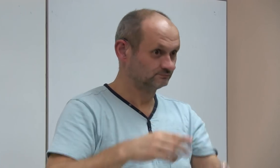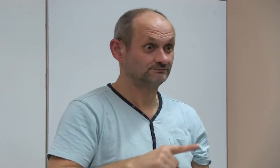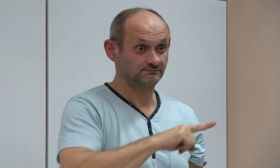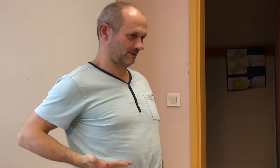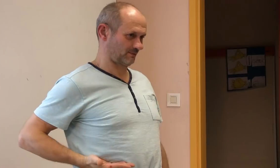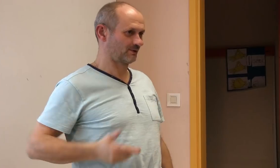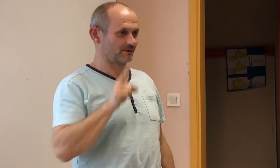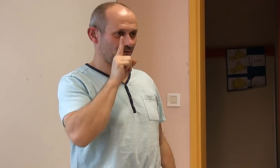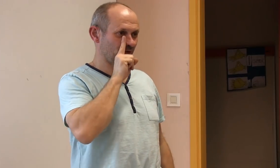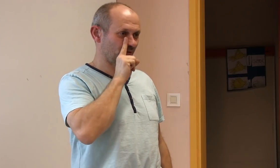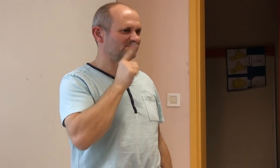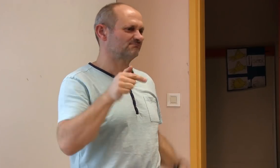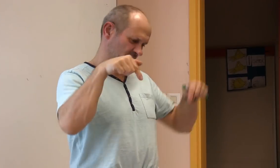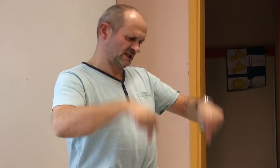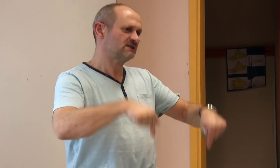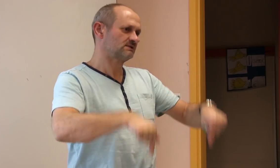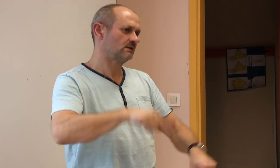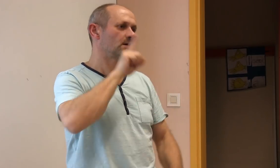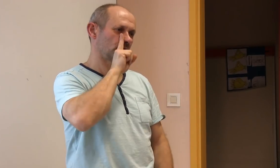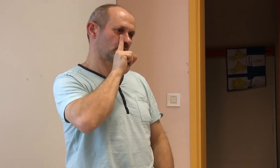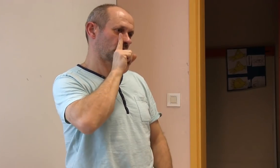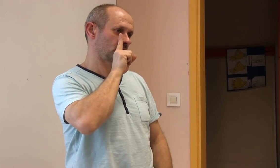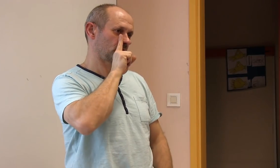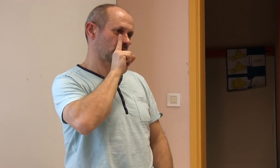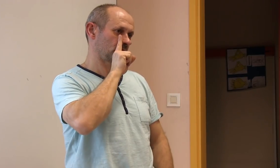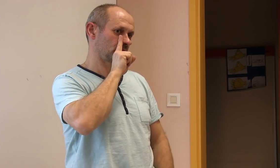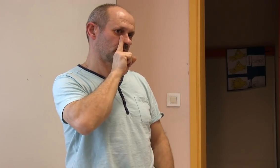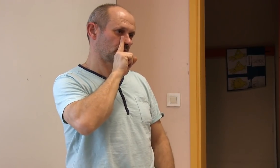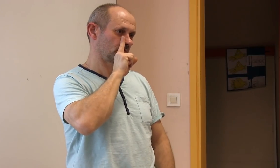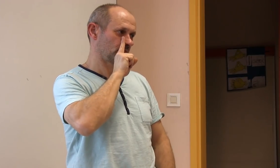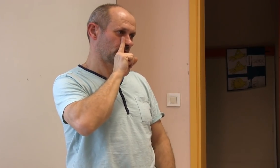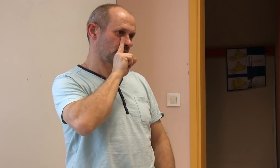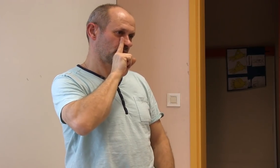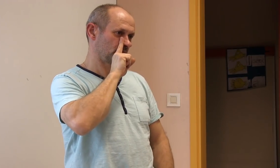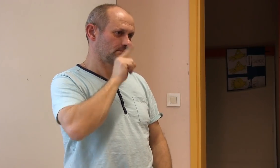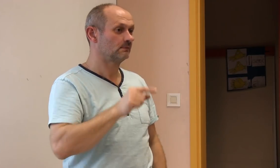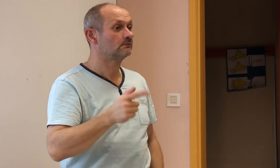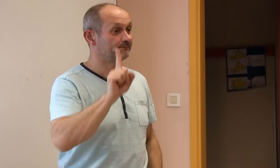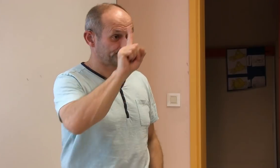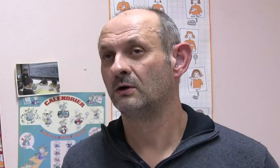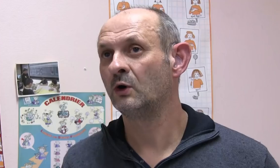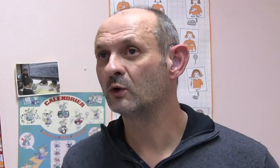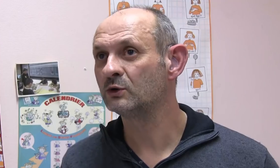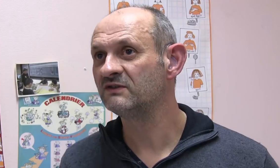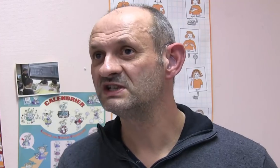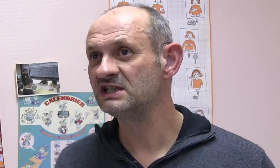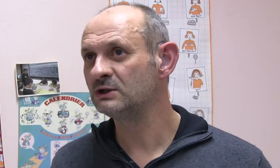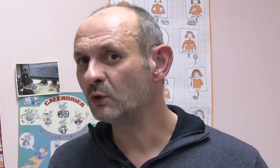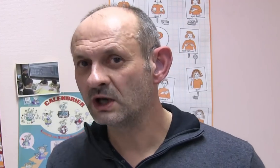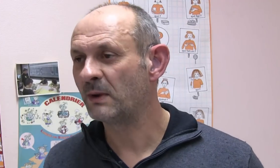est propre. La langue des signes se distingue du français. Mais est-ce que c'est une langue difficile ? La langue difficile, non, elle n